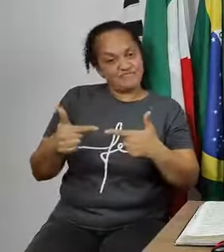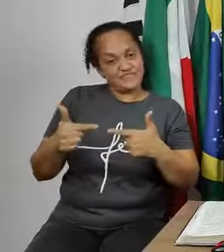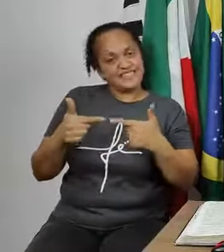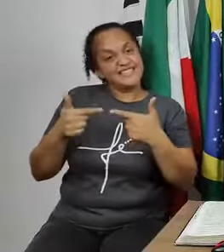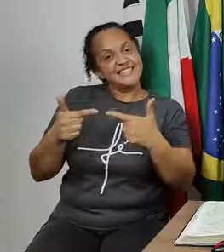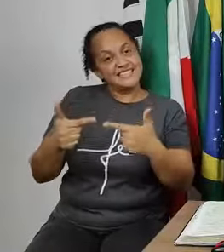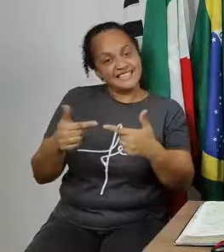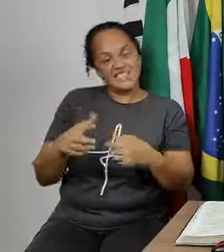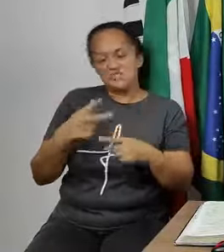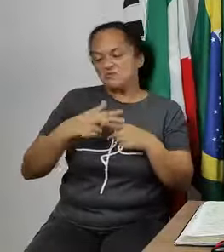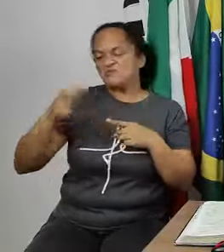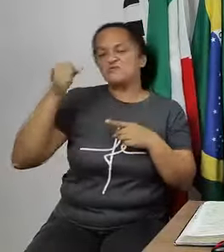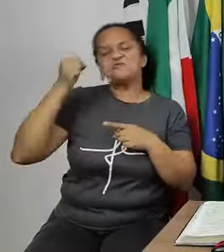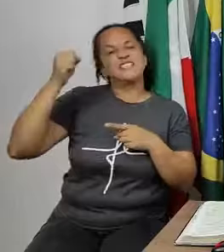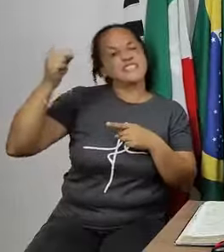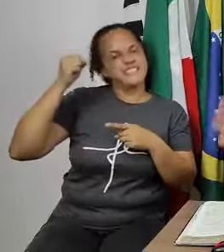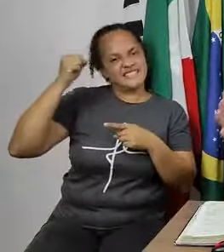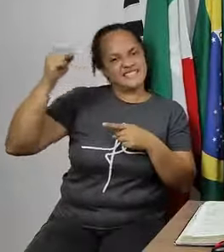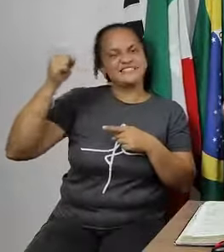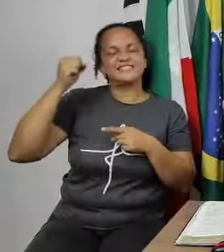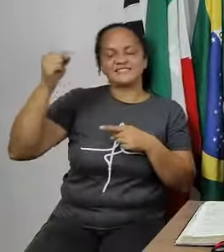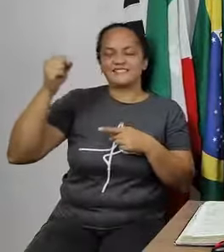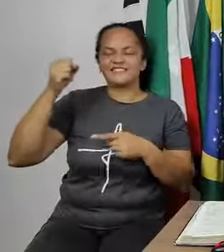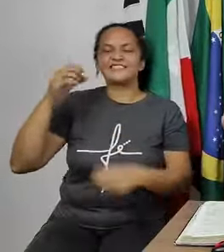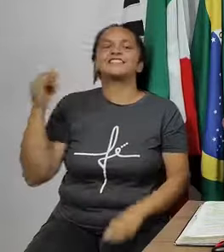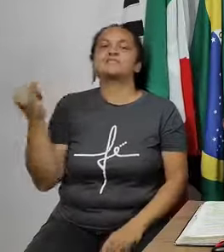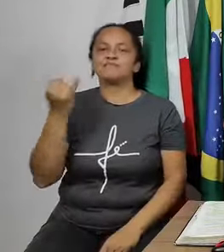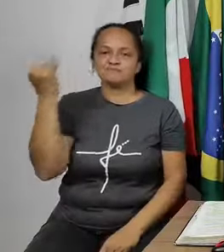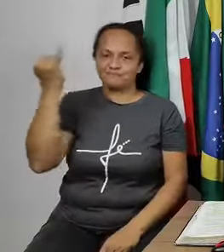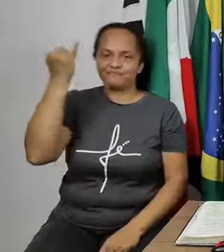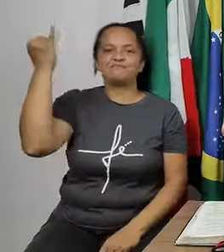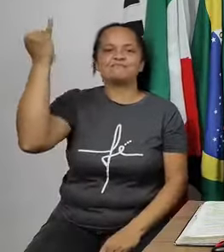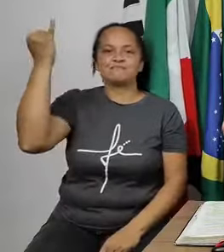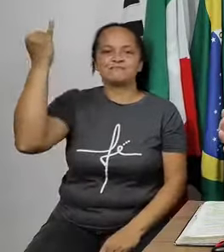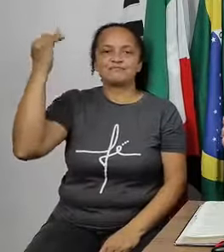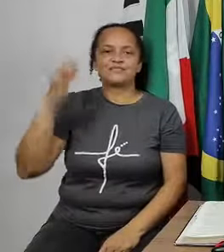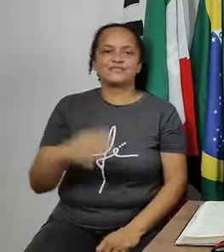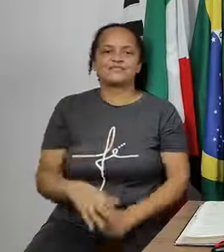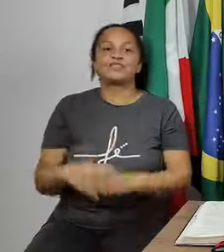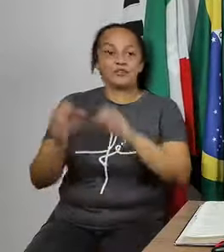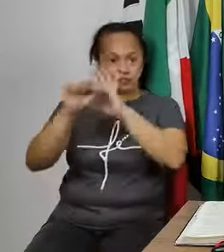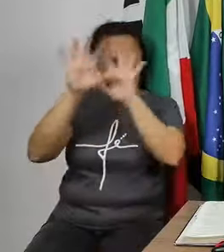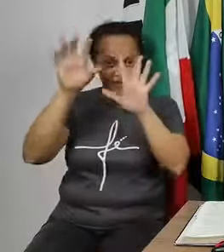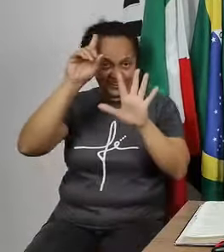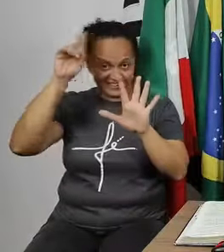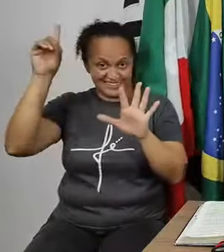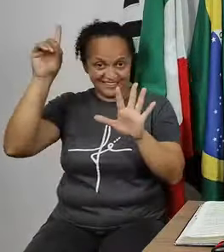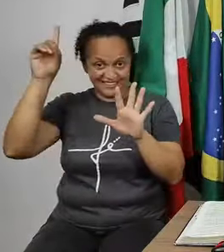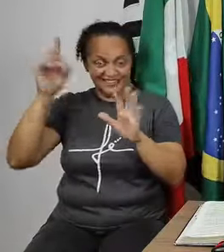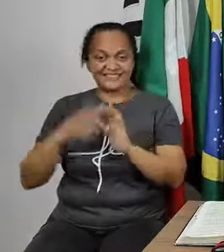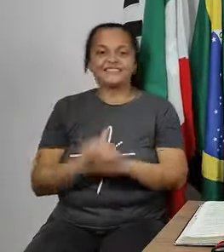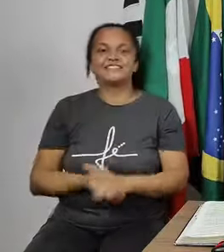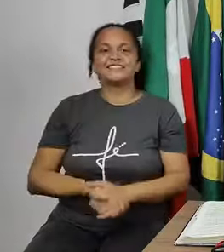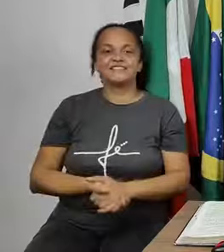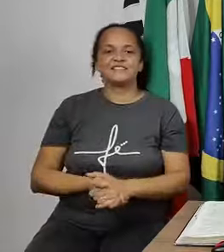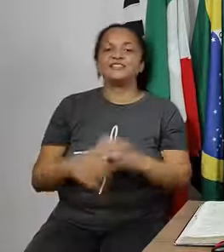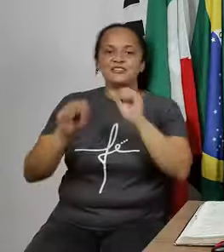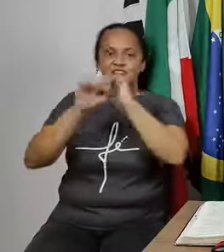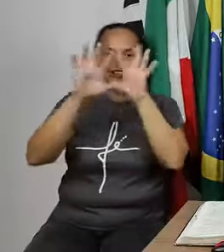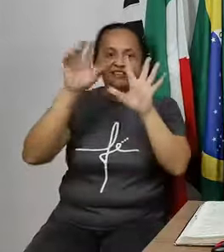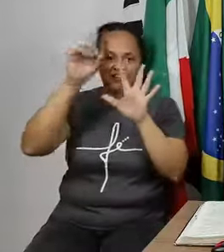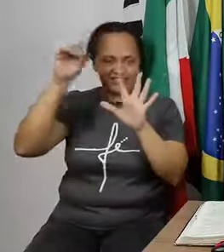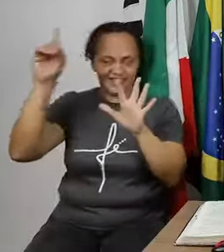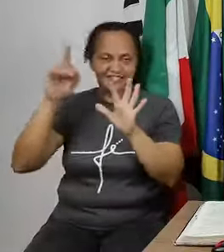perseverante, vencedora. Isso é importante. Tá bom? Glória a Deus por isso ou não? Glória a